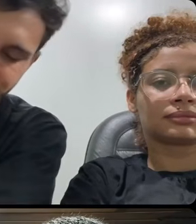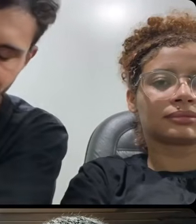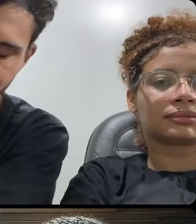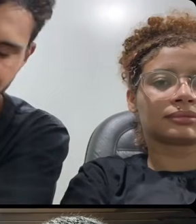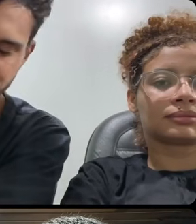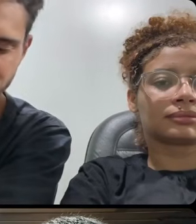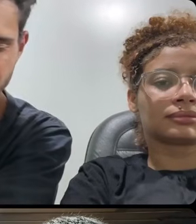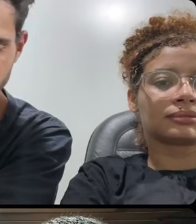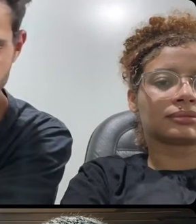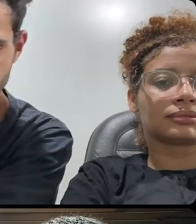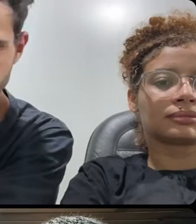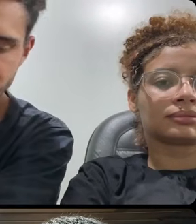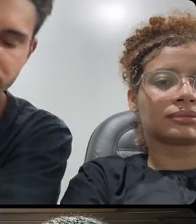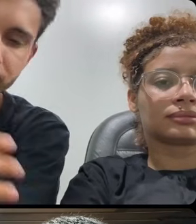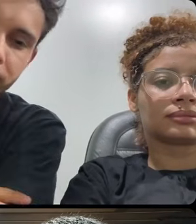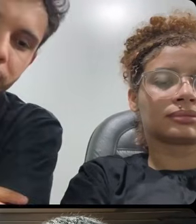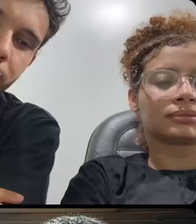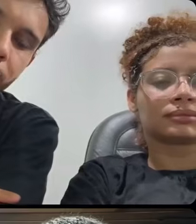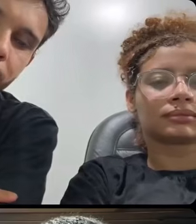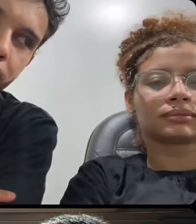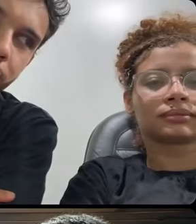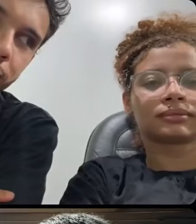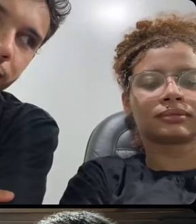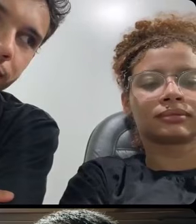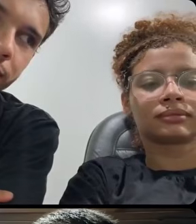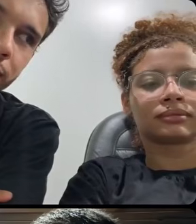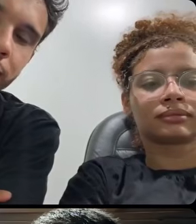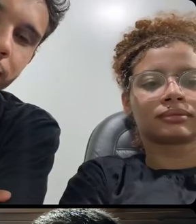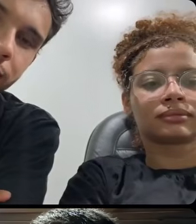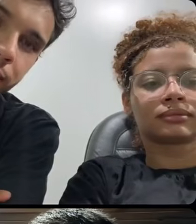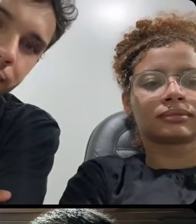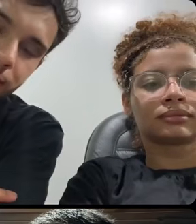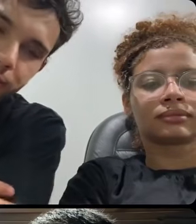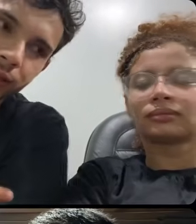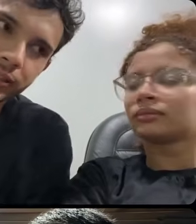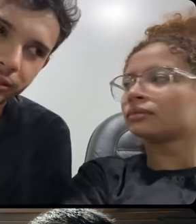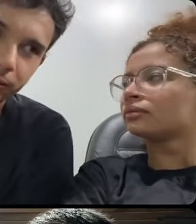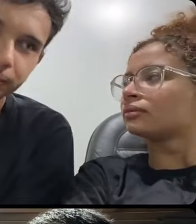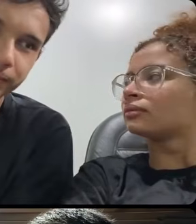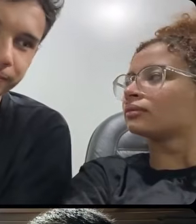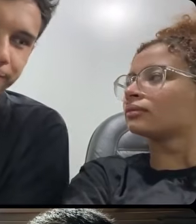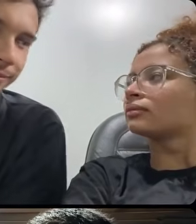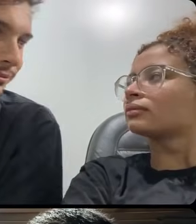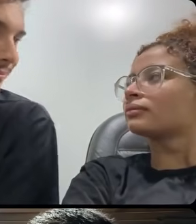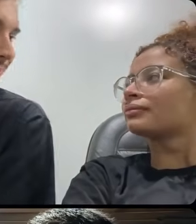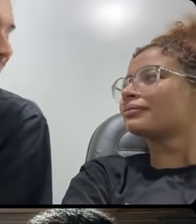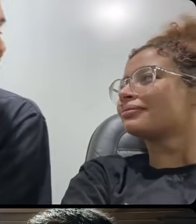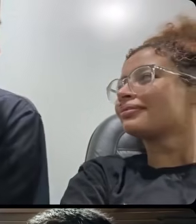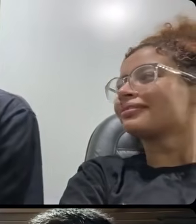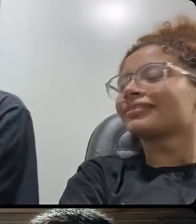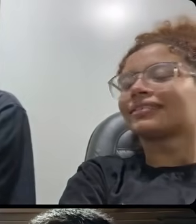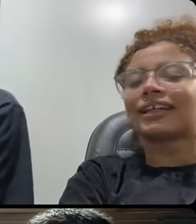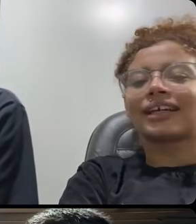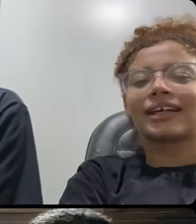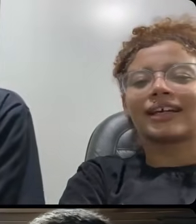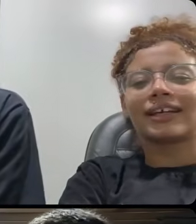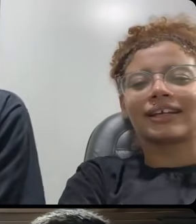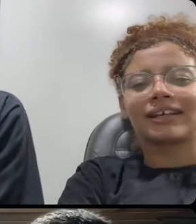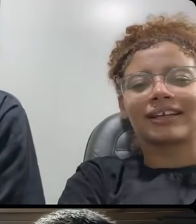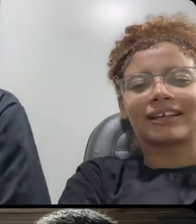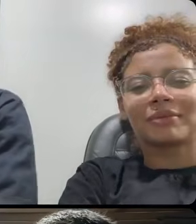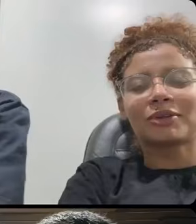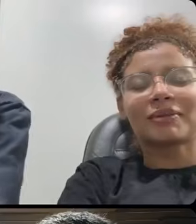aqui em Santana mais ou menos um mês que eu estou aqui e estamos aí fazendo algo. Glória a Deus. Isso